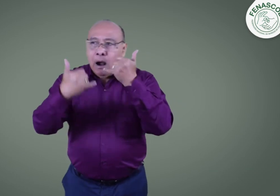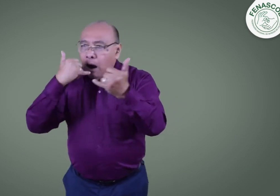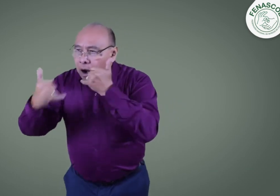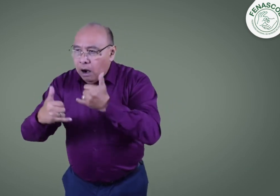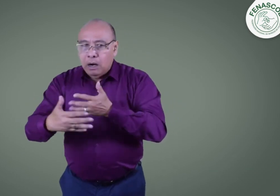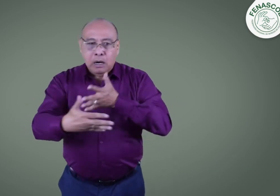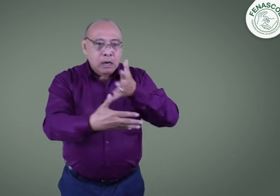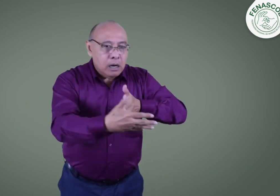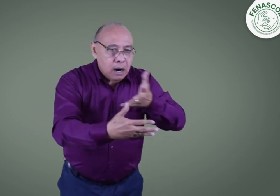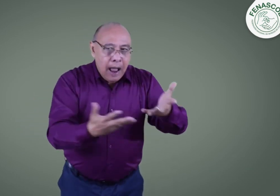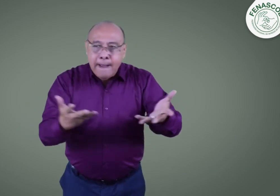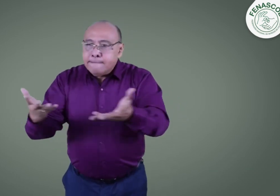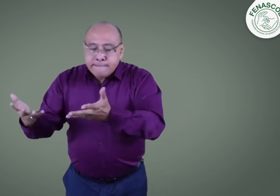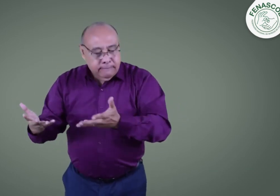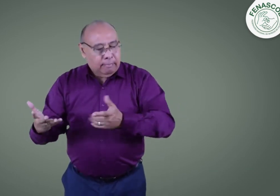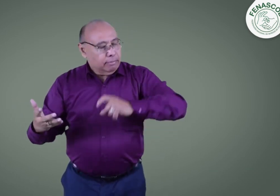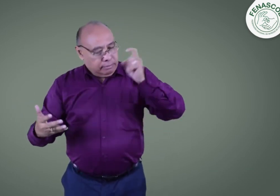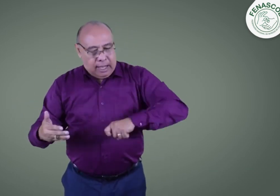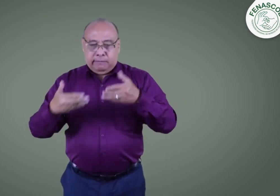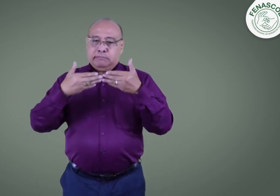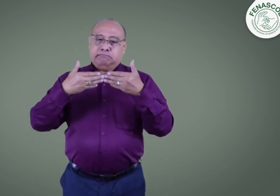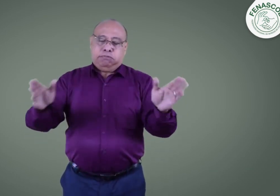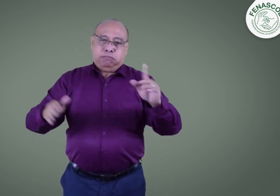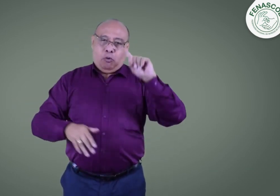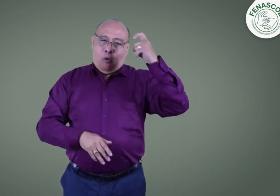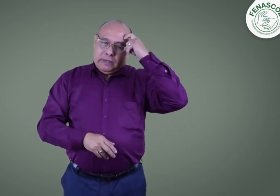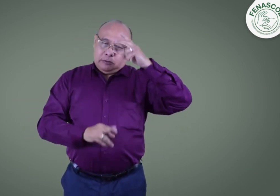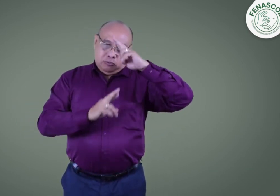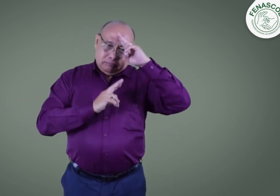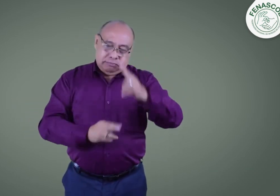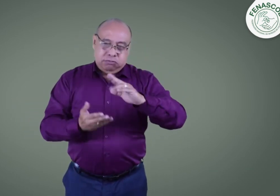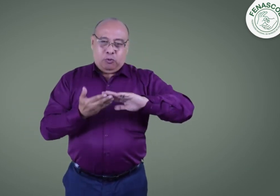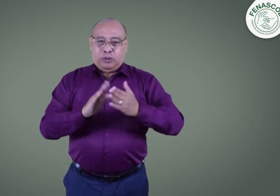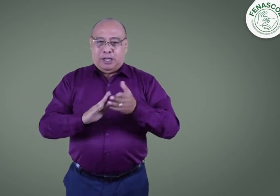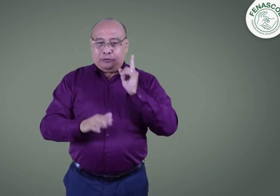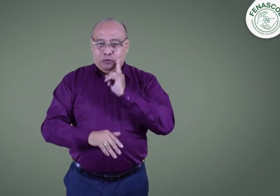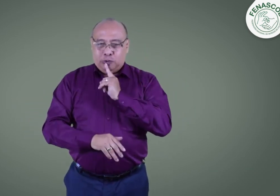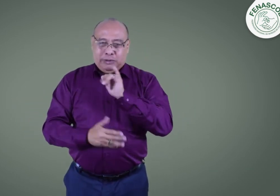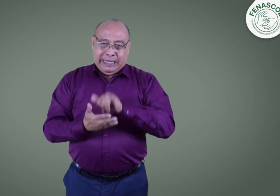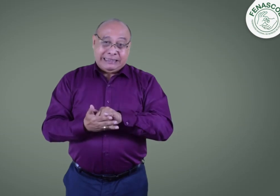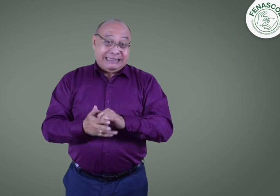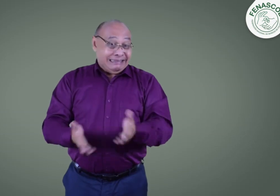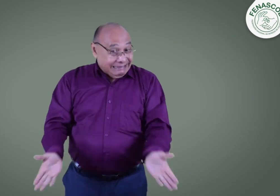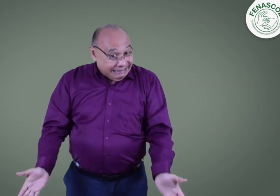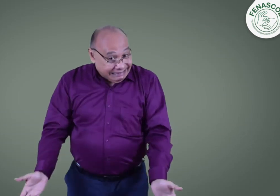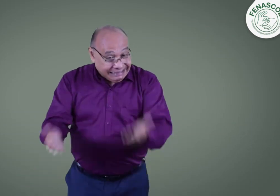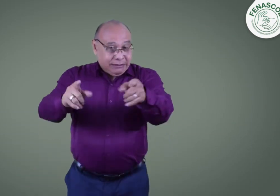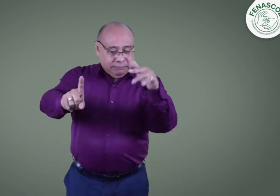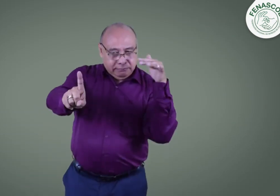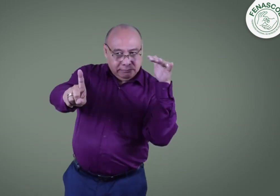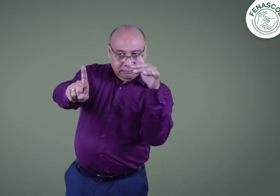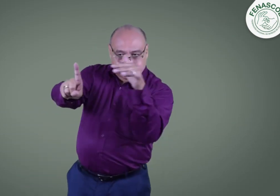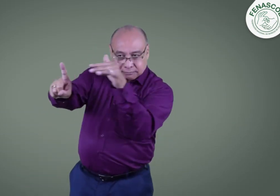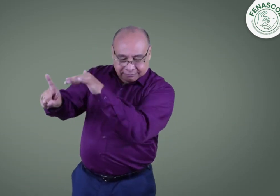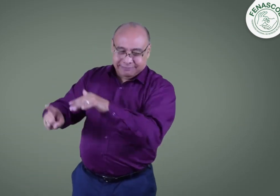mediante el Ciel. El gobierno debe reactivar el centro de relevo como un acto de respeto hacia la comunidad sorda. Vamos, hagamos